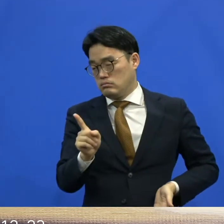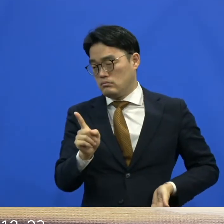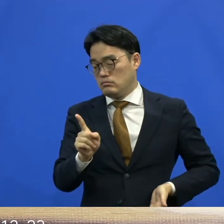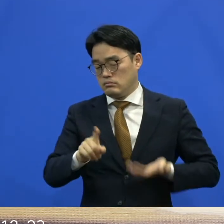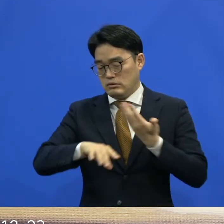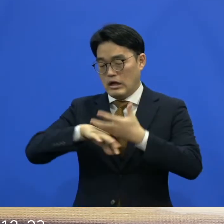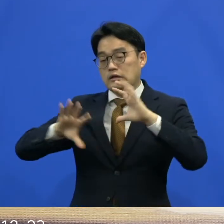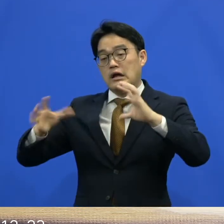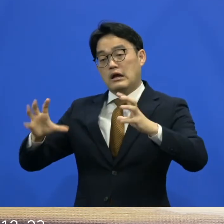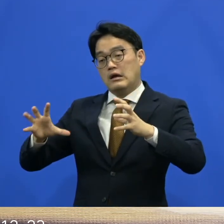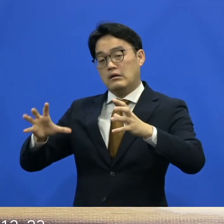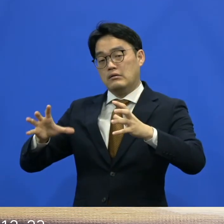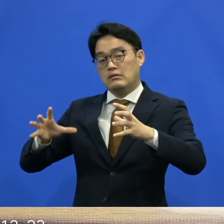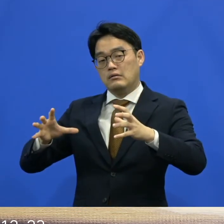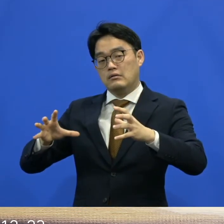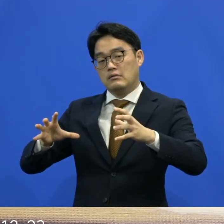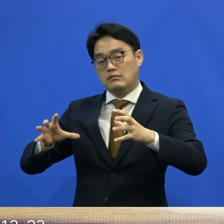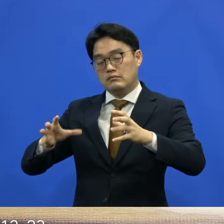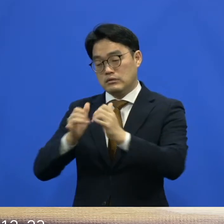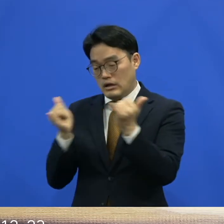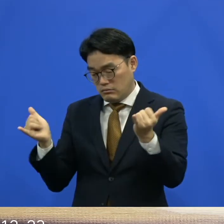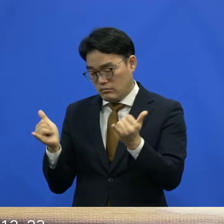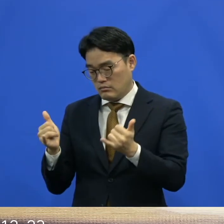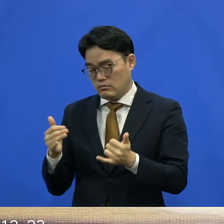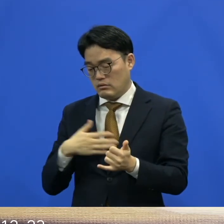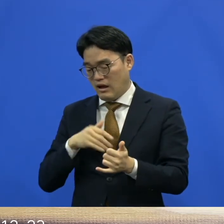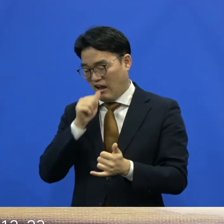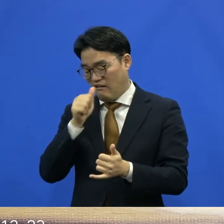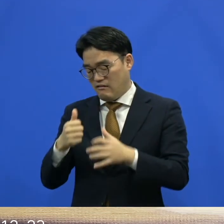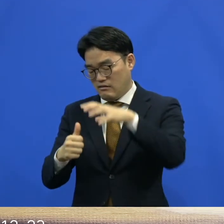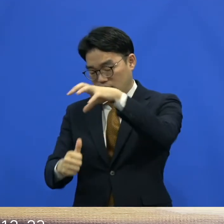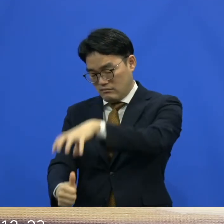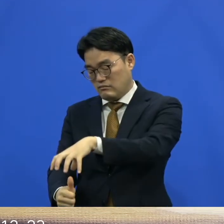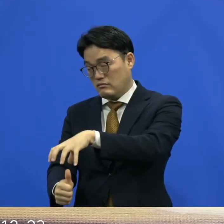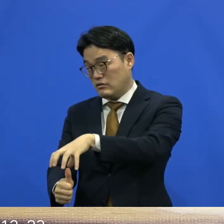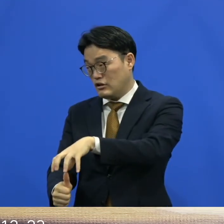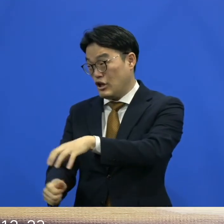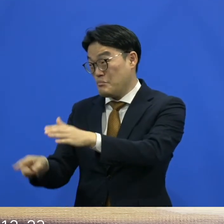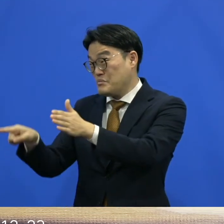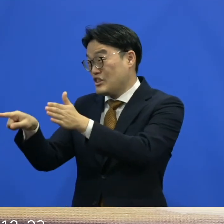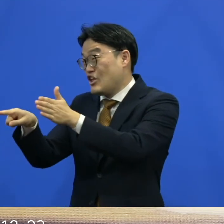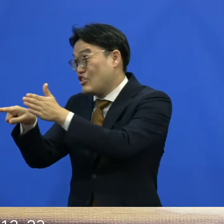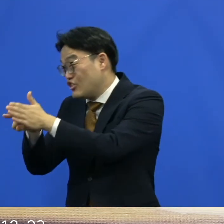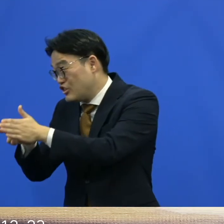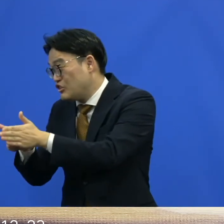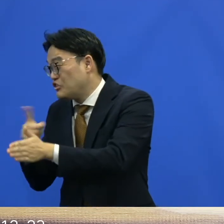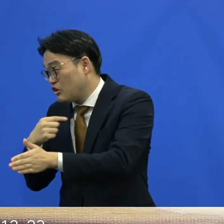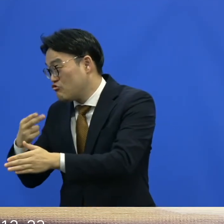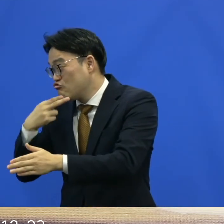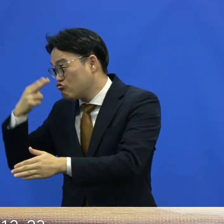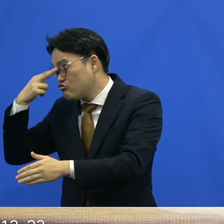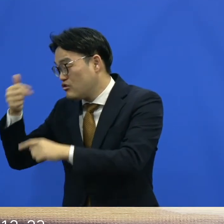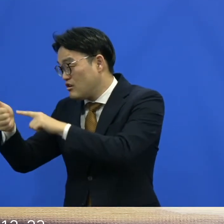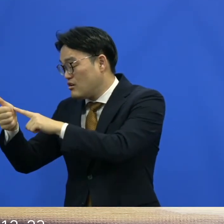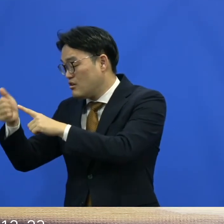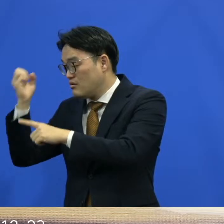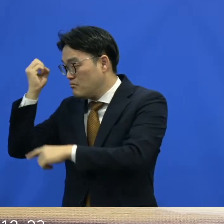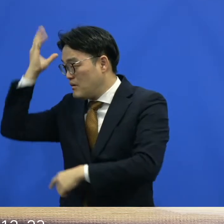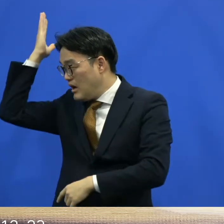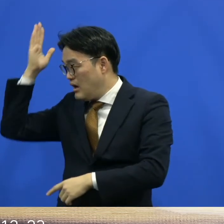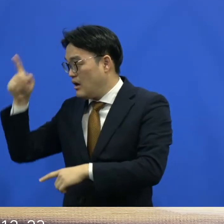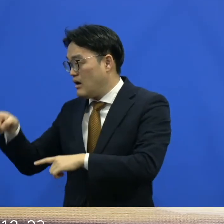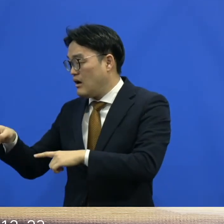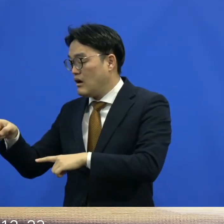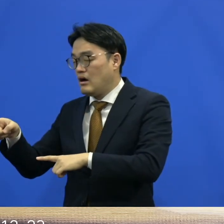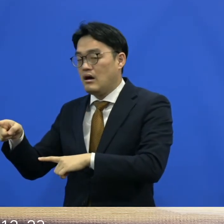유일한 희망의 끈이 끊어져 버린 것입니다. 가장 힘든 시간.